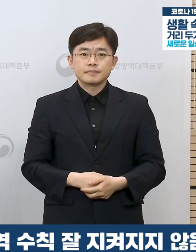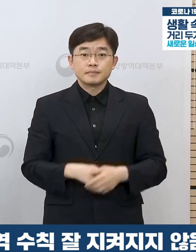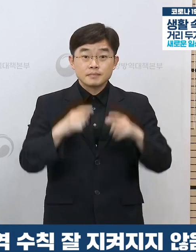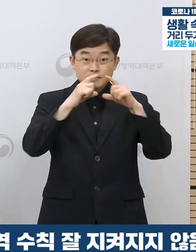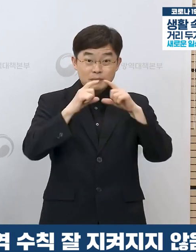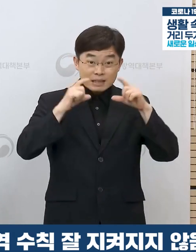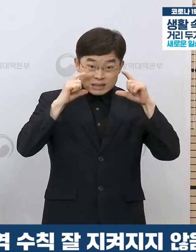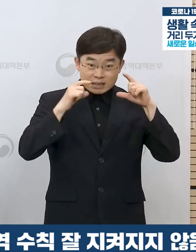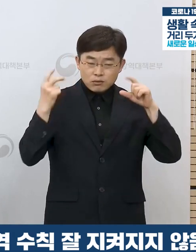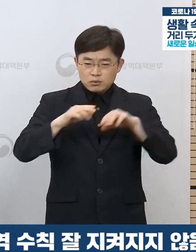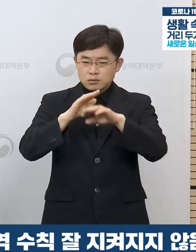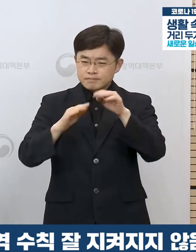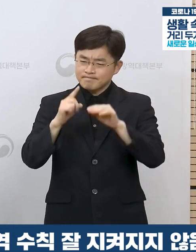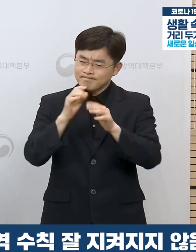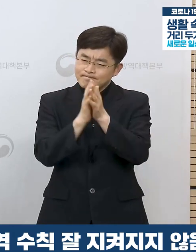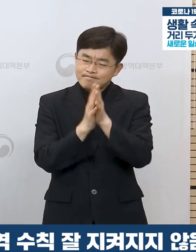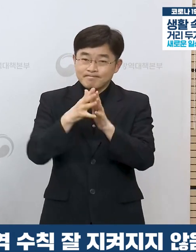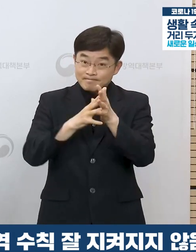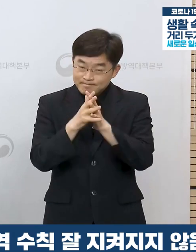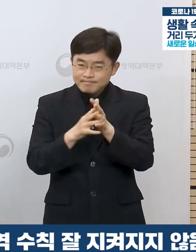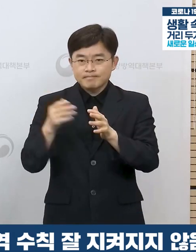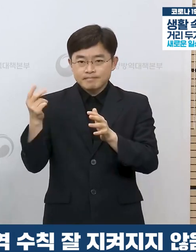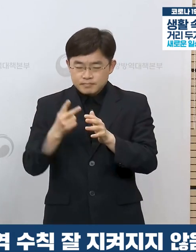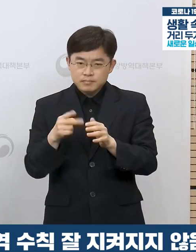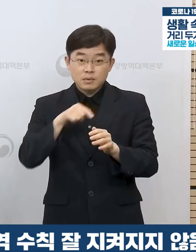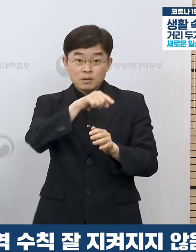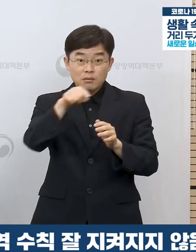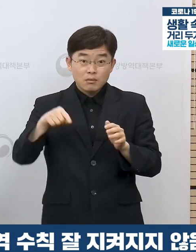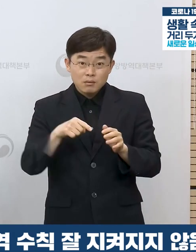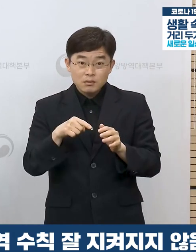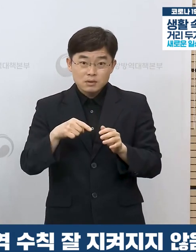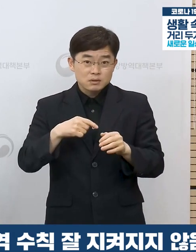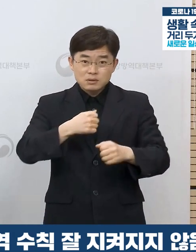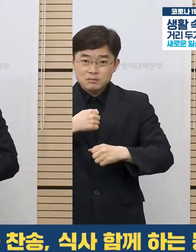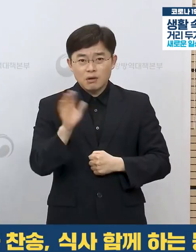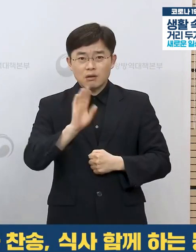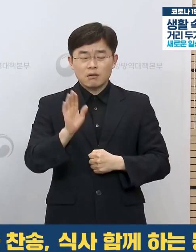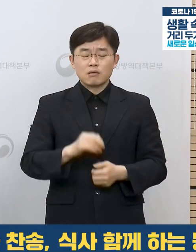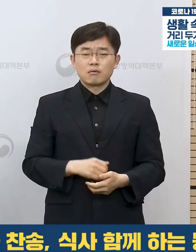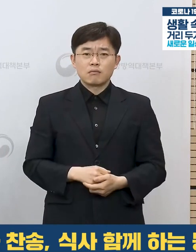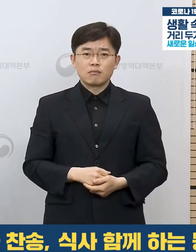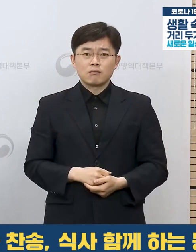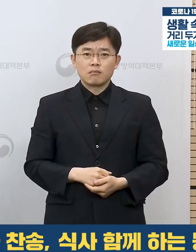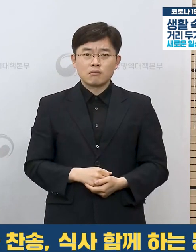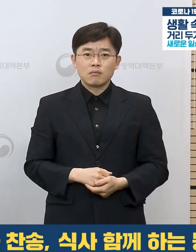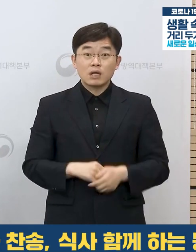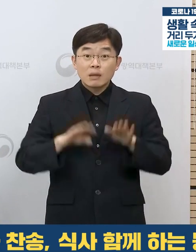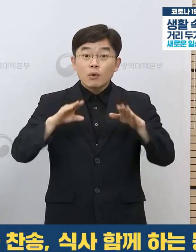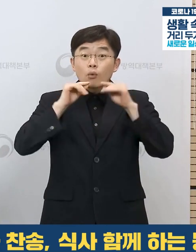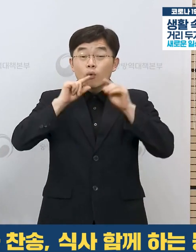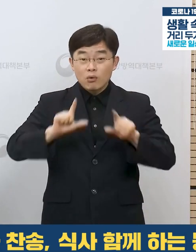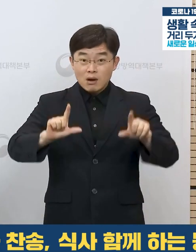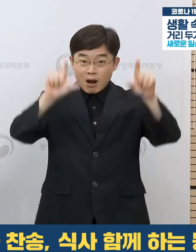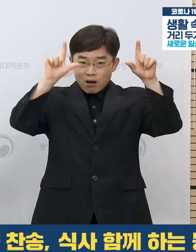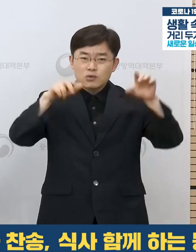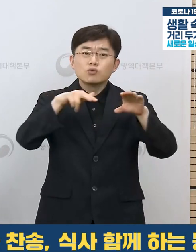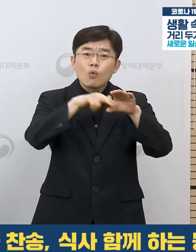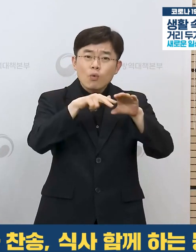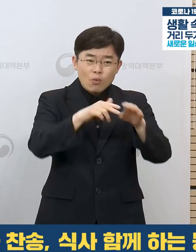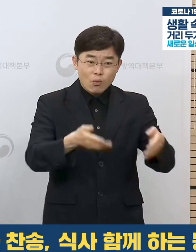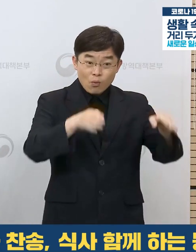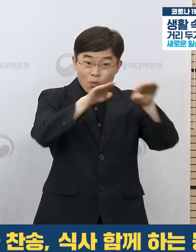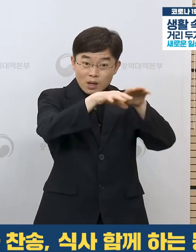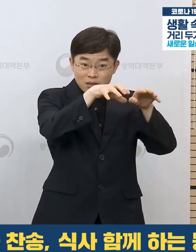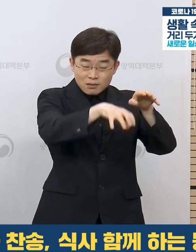마스크 착용과 손위생 등 생활방역 수칙이 잘 지켜지지 않았었습니다. 이번 주말에는 특히 종교시설의